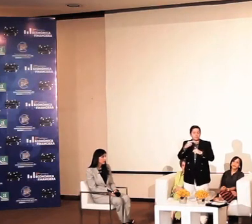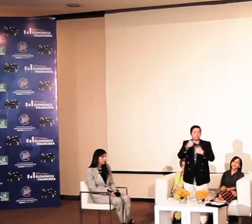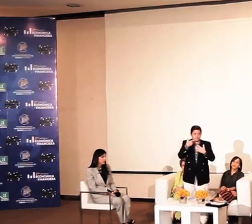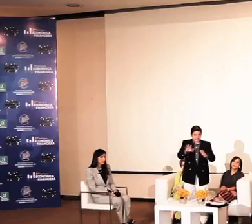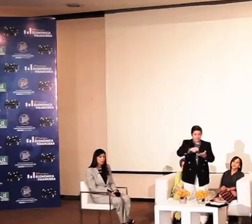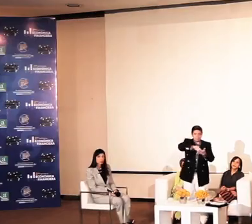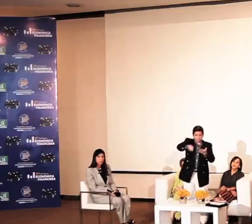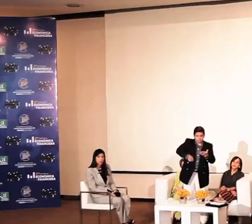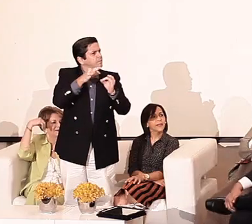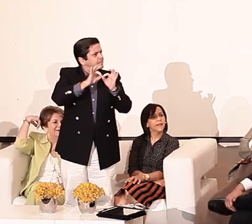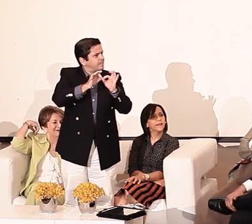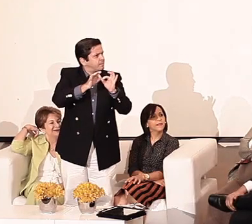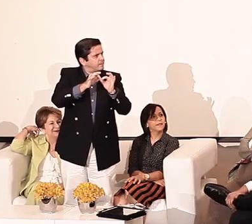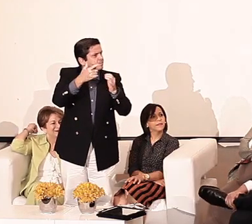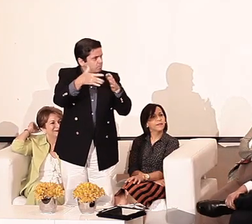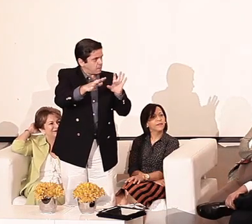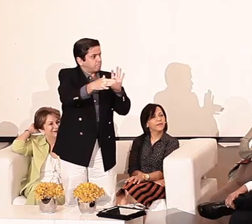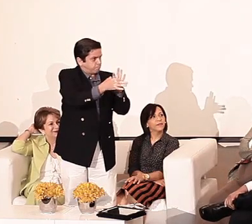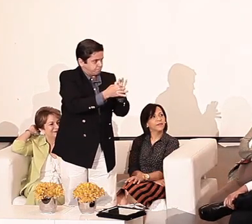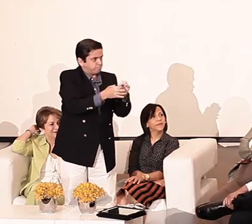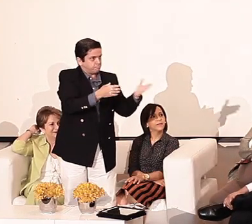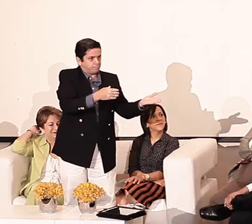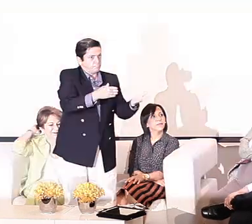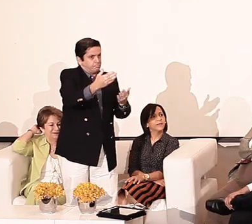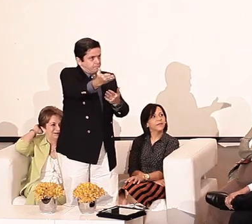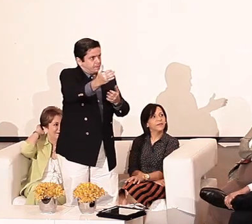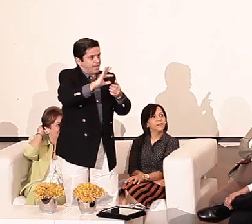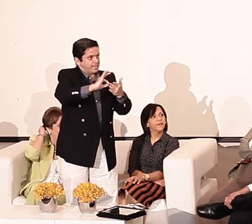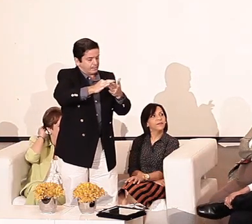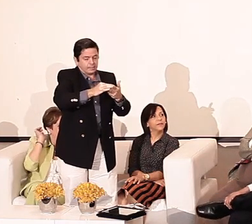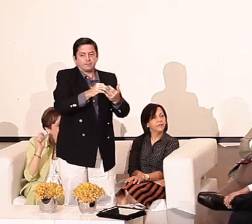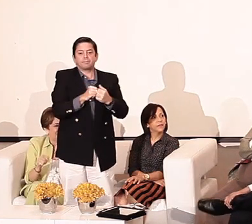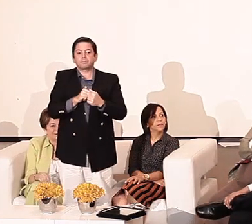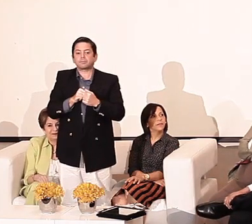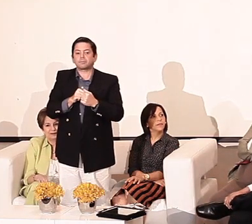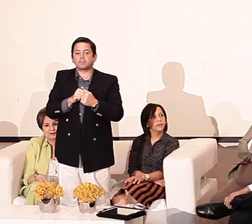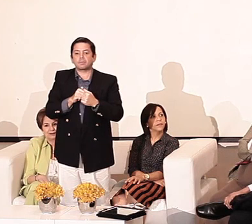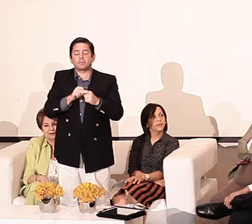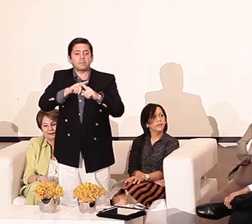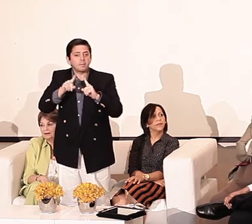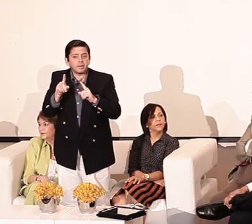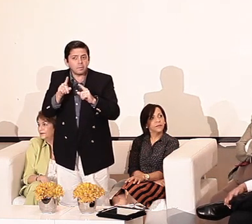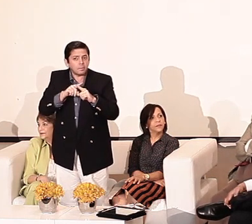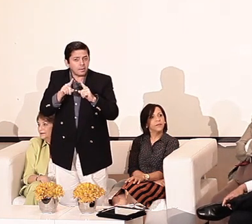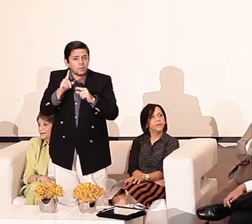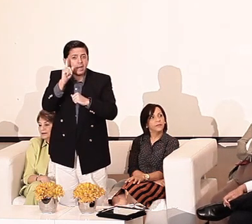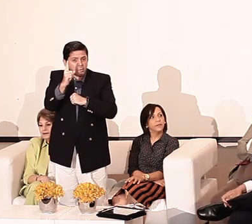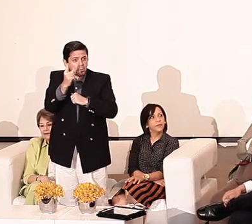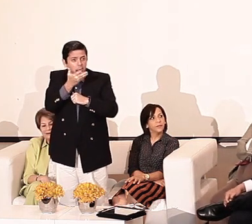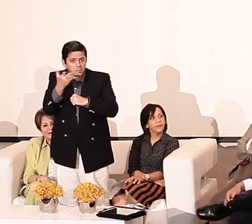muy bien si estábamos hablando con respecto al convenio que se ha firmado entre Anil Red Ansordo